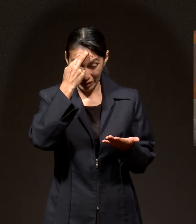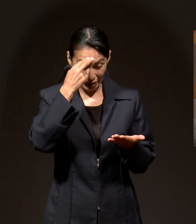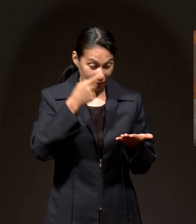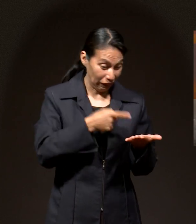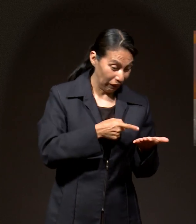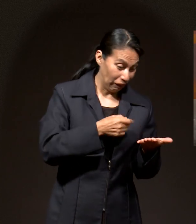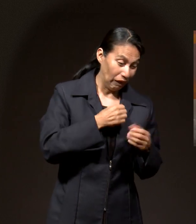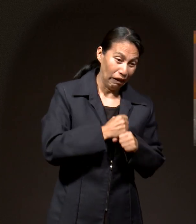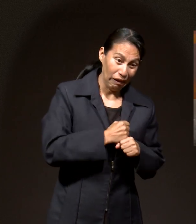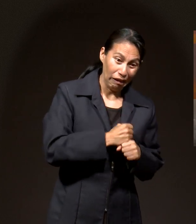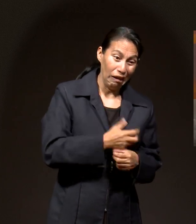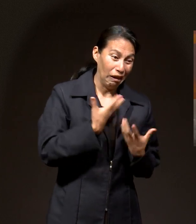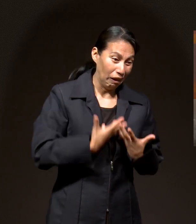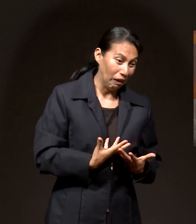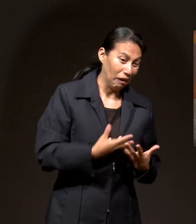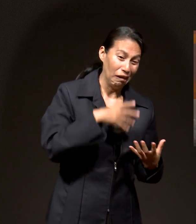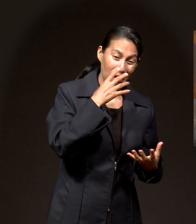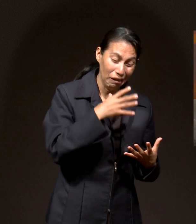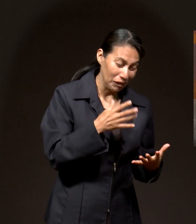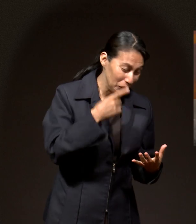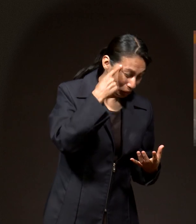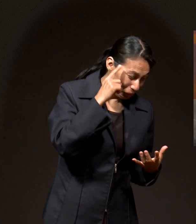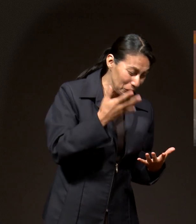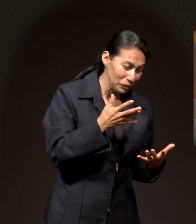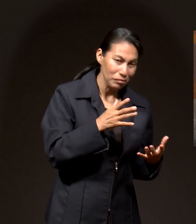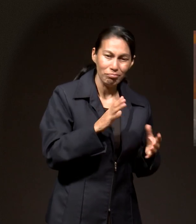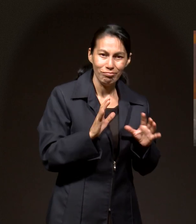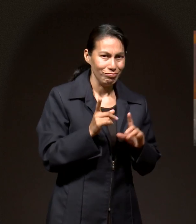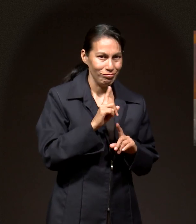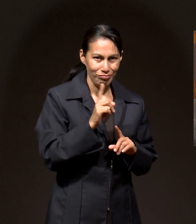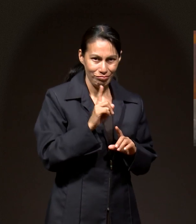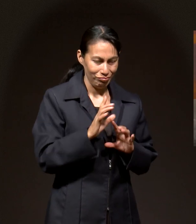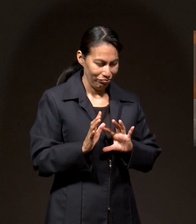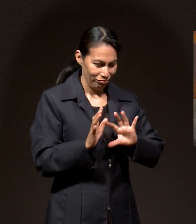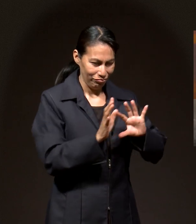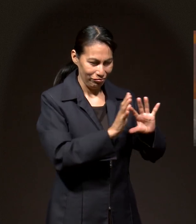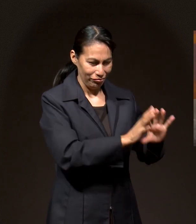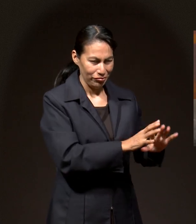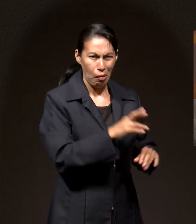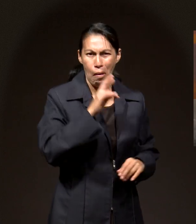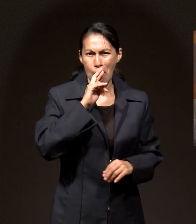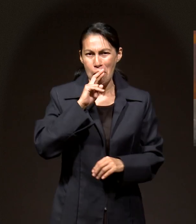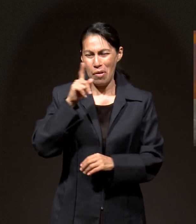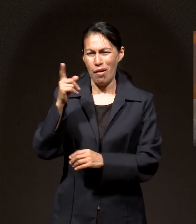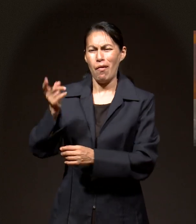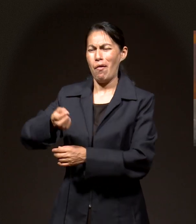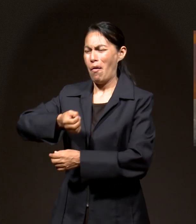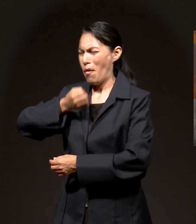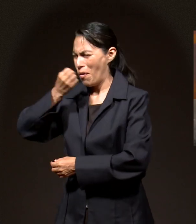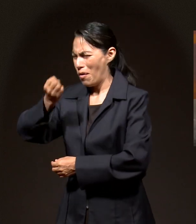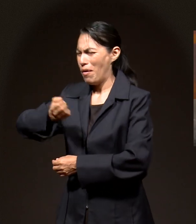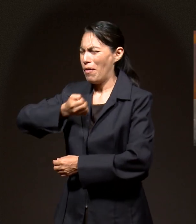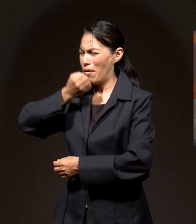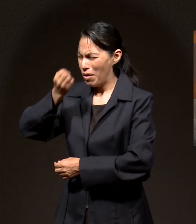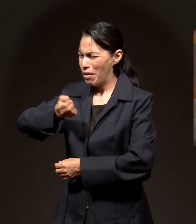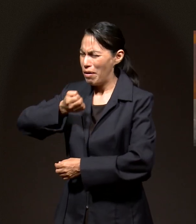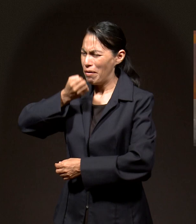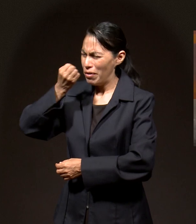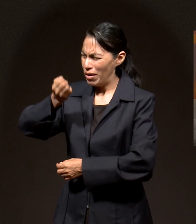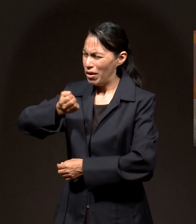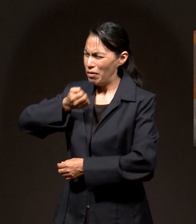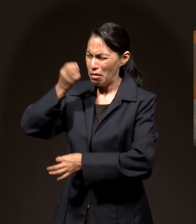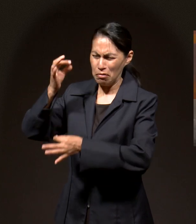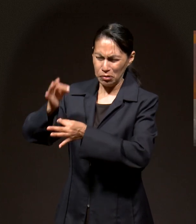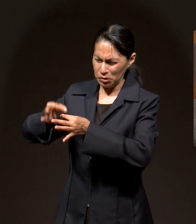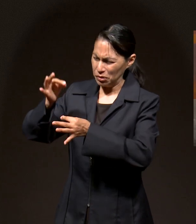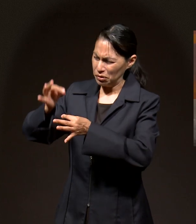la capacidad de reconocer que en medio de esa tormenta tenemos la mejor herramienta, que es la oración. Y si